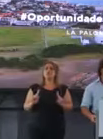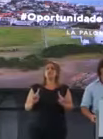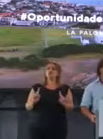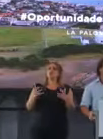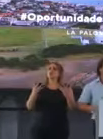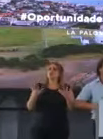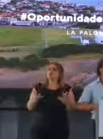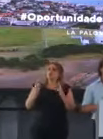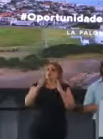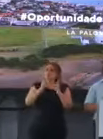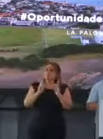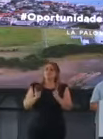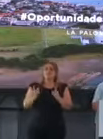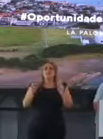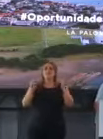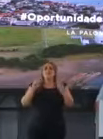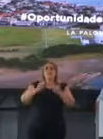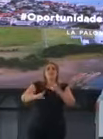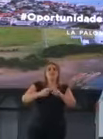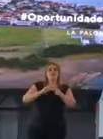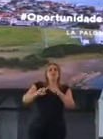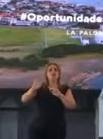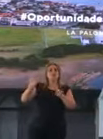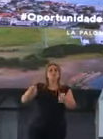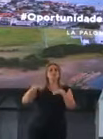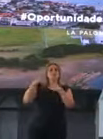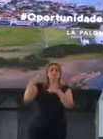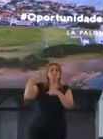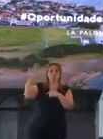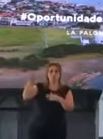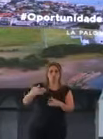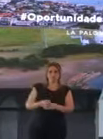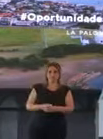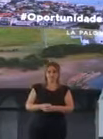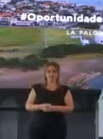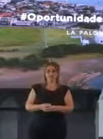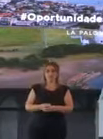quiero dejar pasar por alto hoy el tema de las relaciones exteriores.